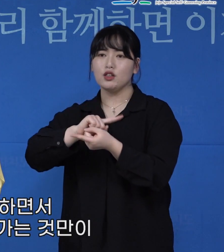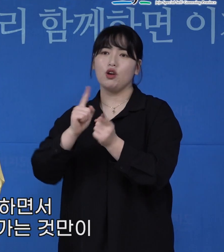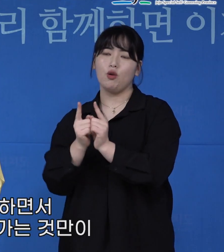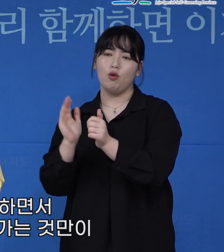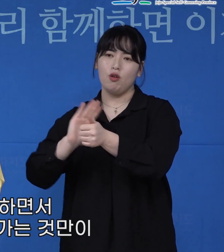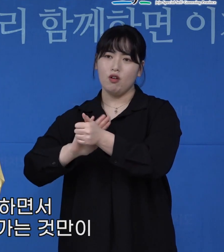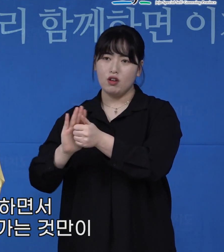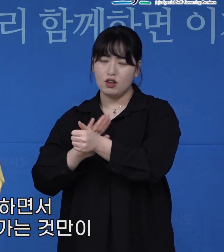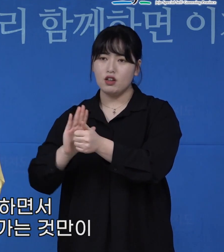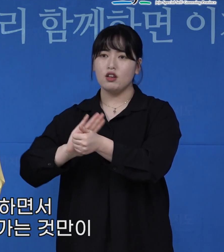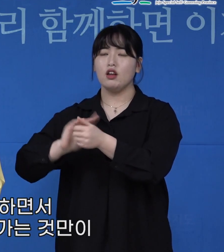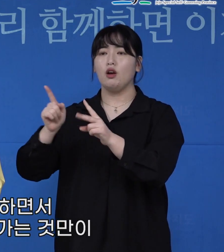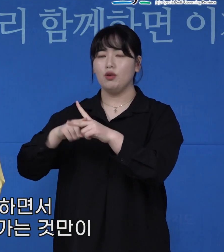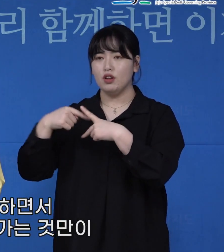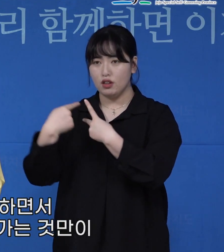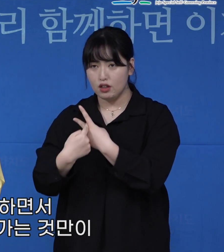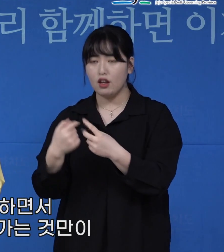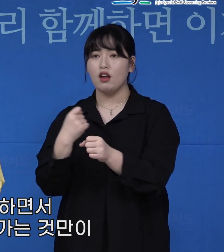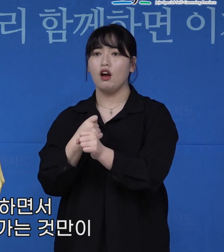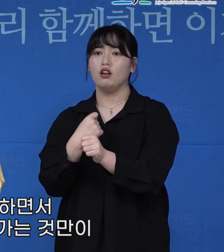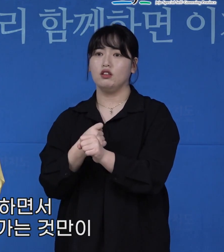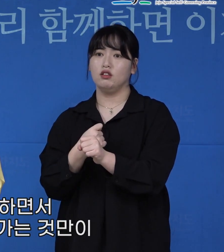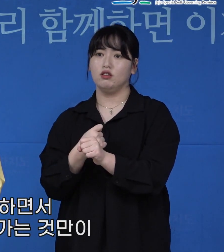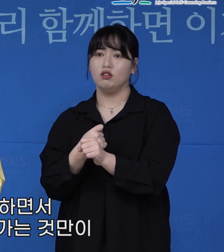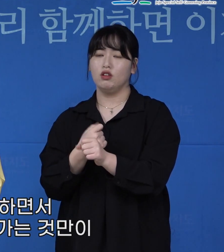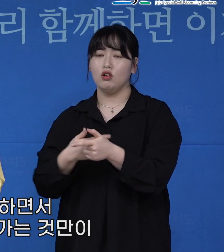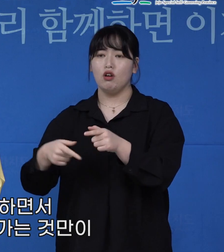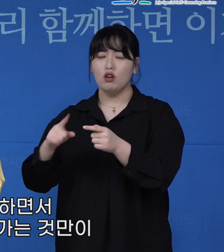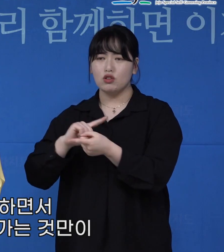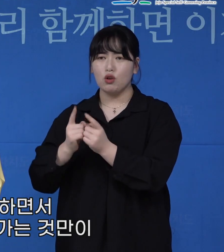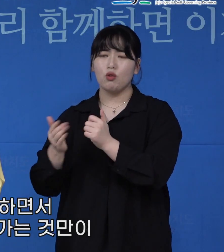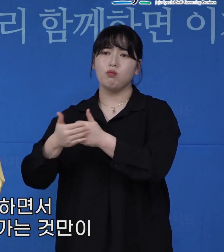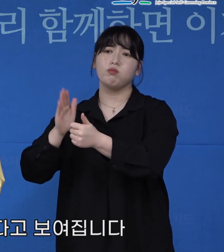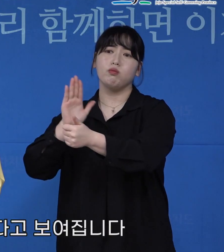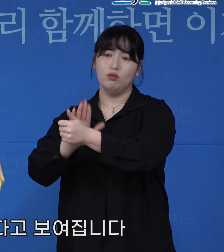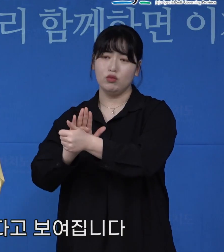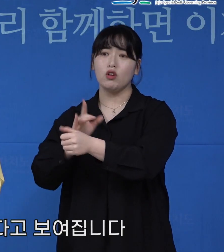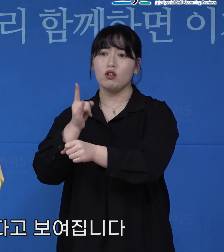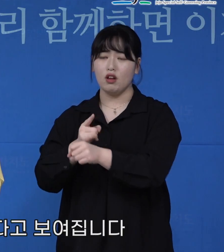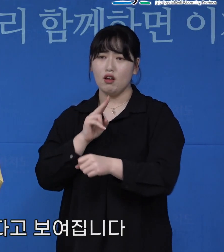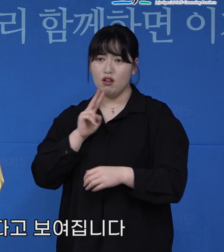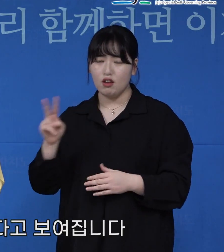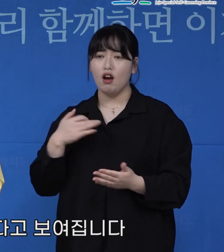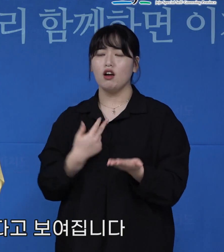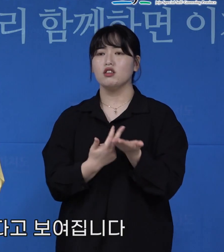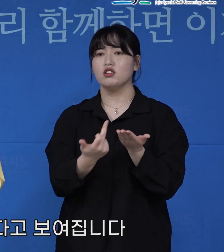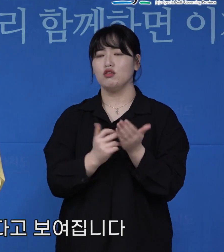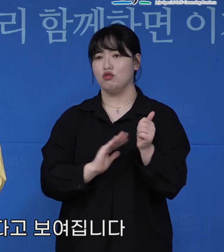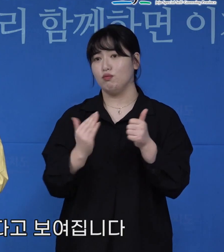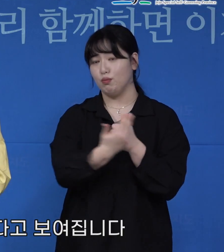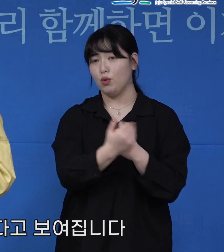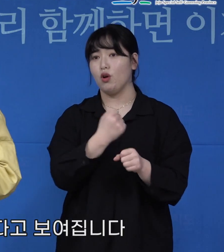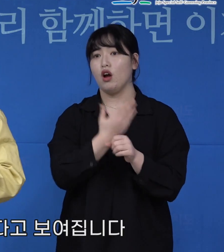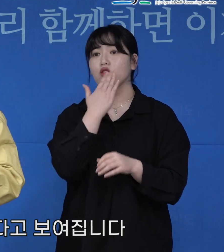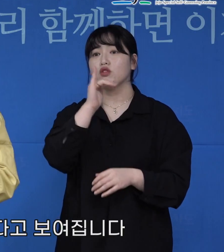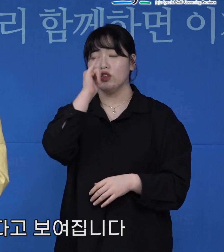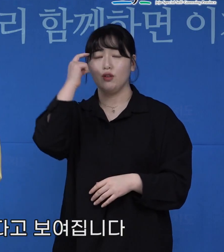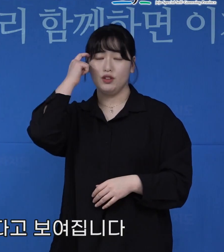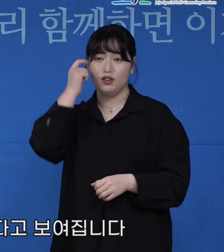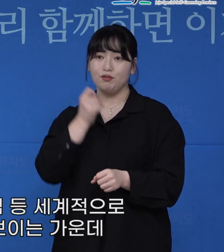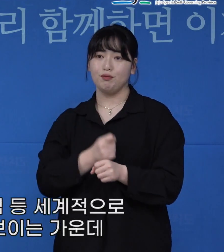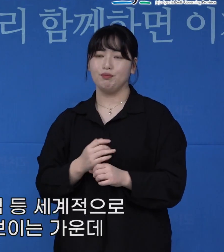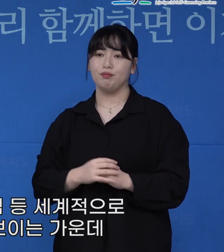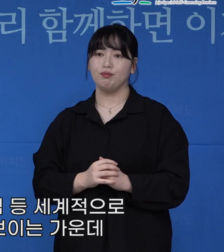이해하고 서로 격려하면서 서로 협력해 나가는 것만이 우리 제주를 지킬 수 있다고